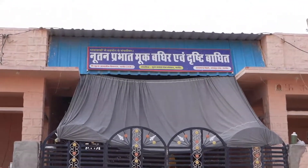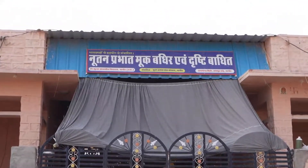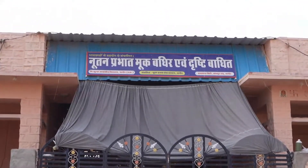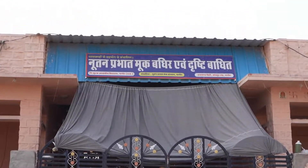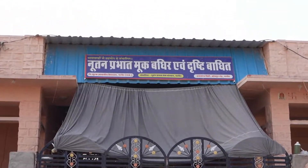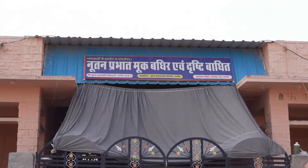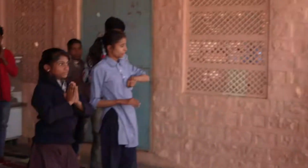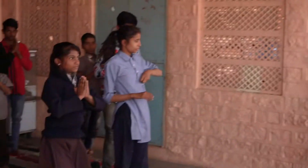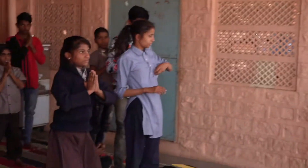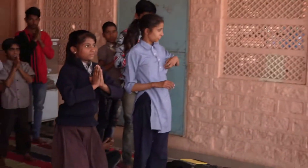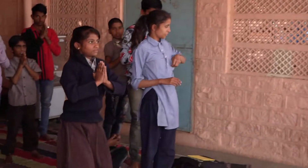रोड, नागौर।